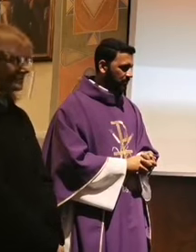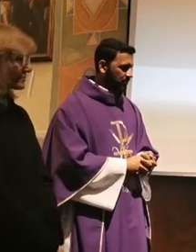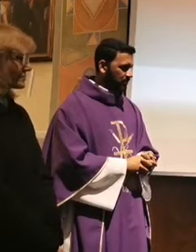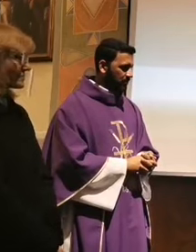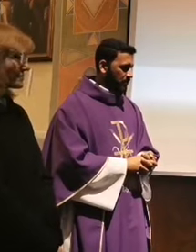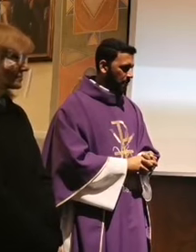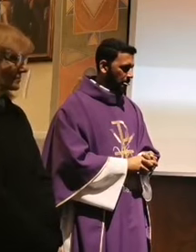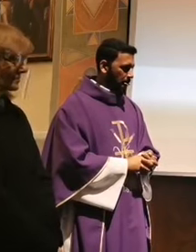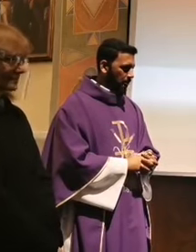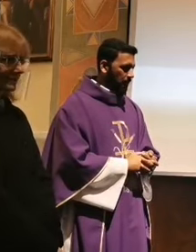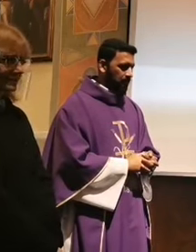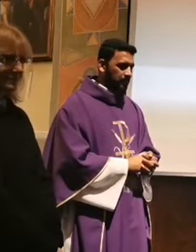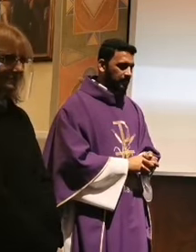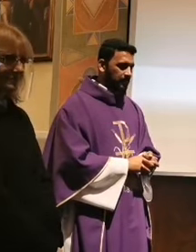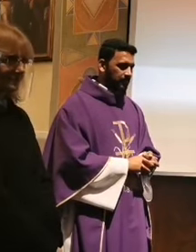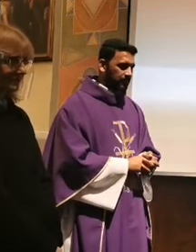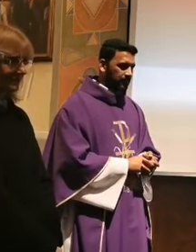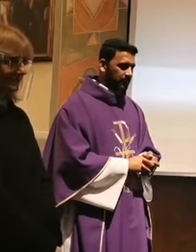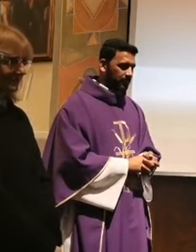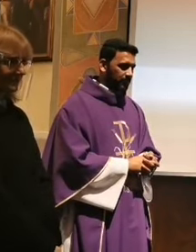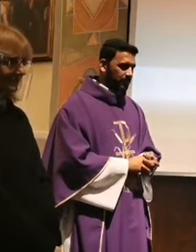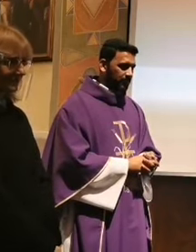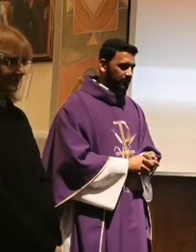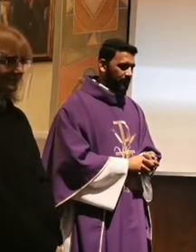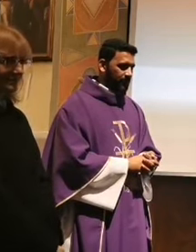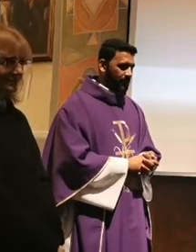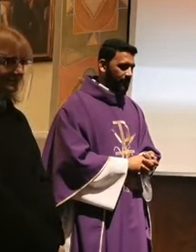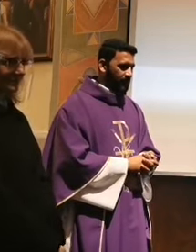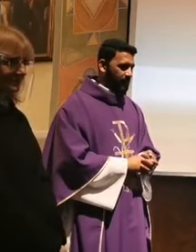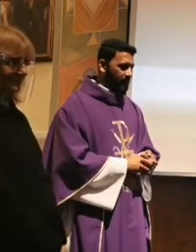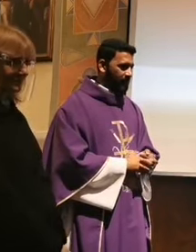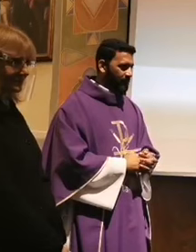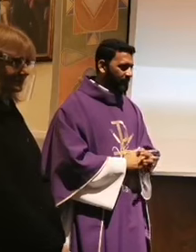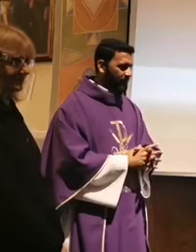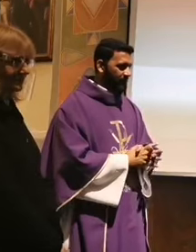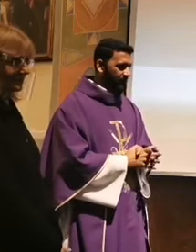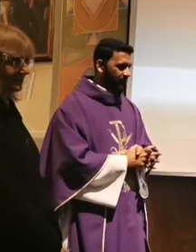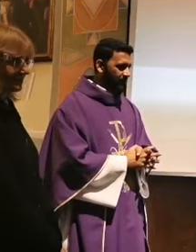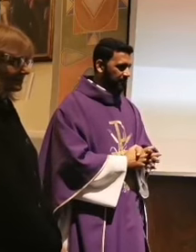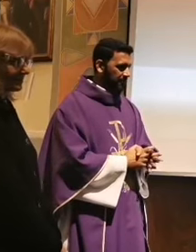Powiedz, czy wszystko zostało powiedziane o Indiach, o głuchych, coś?